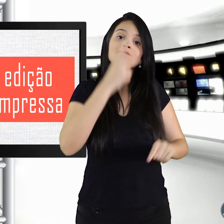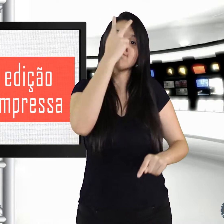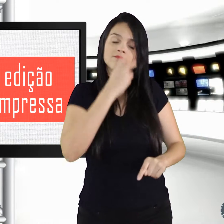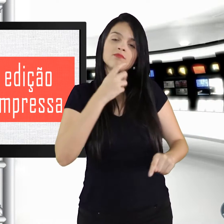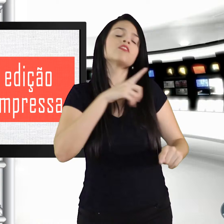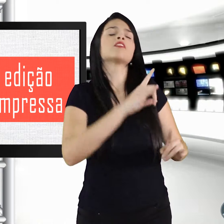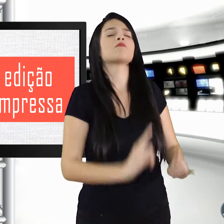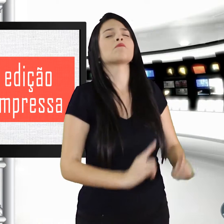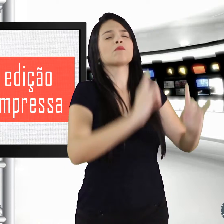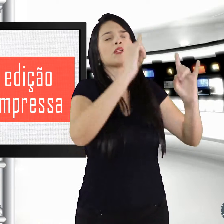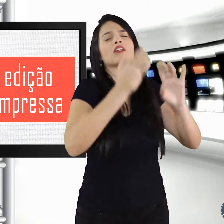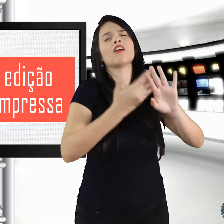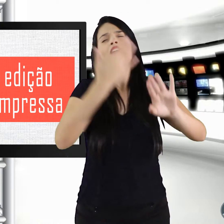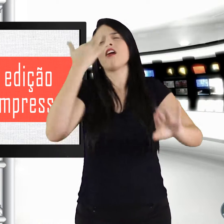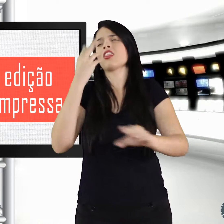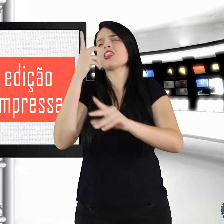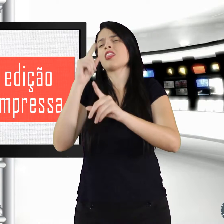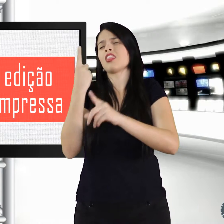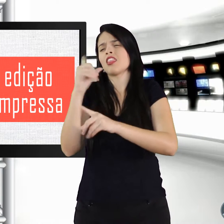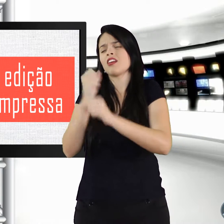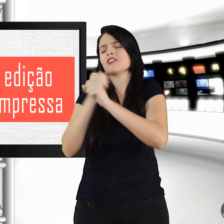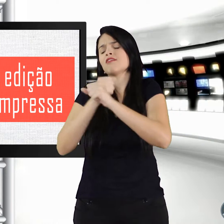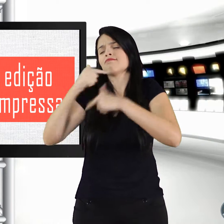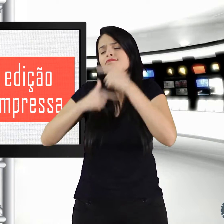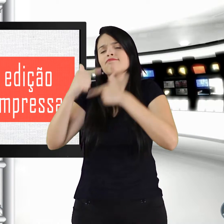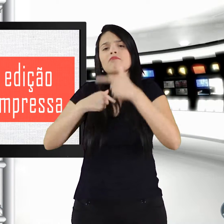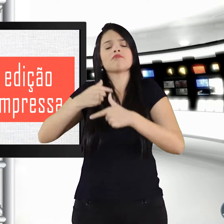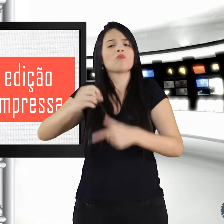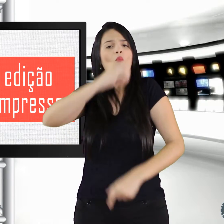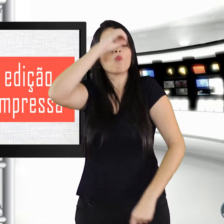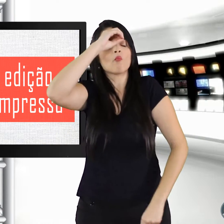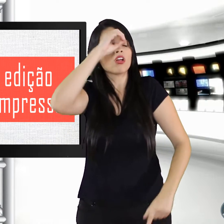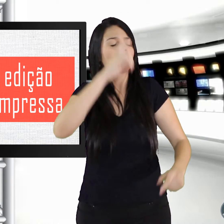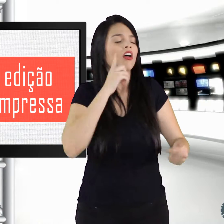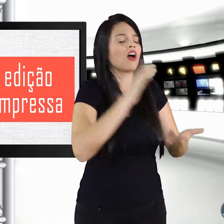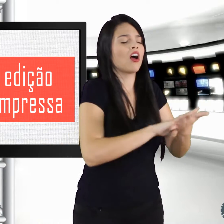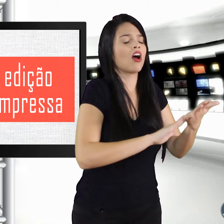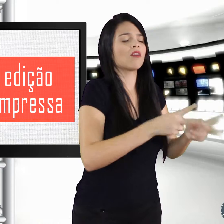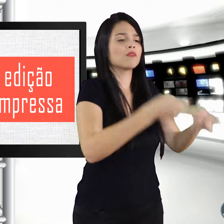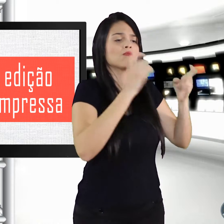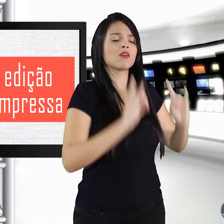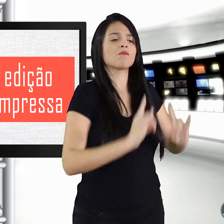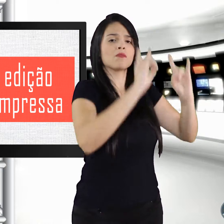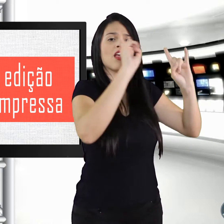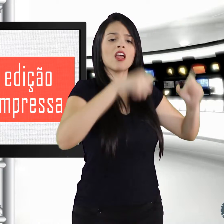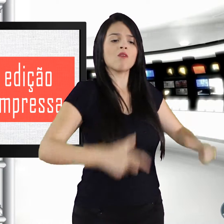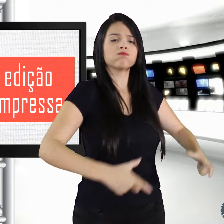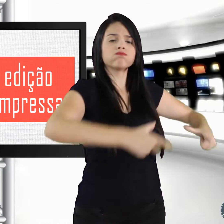ele trabalhava havia mais de 10 anos era redondo. Isso é inclusão, causar sensações em qualquer pessoa, seja